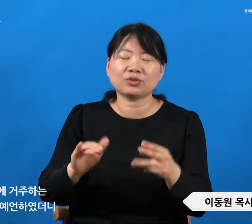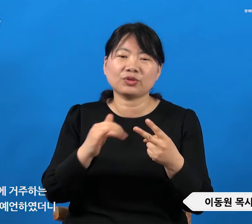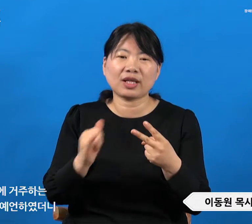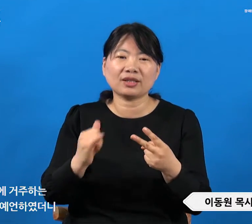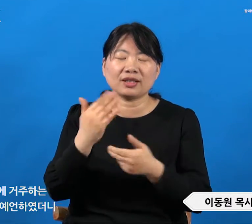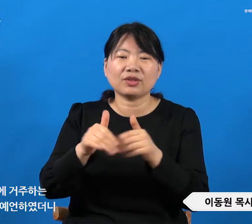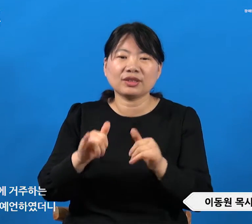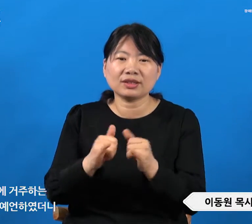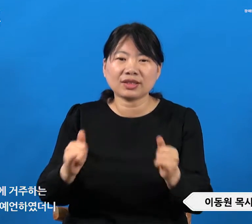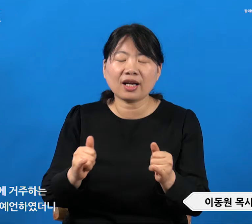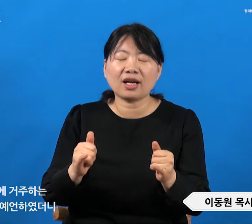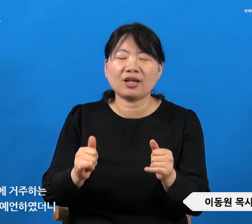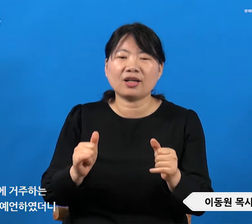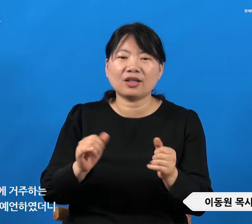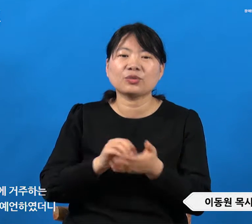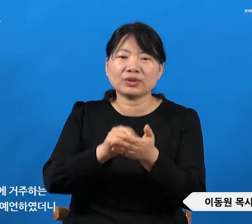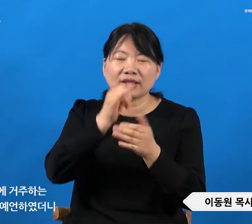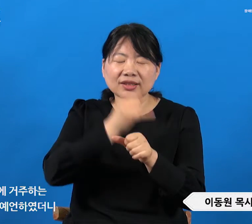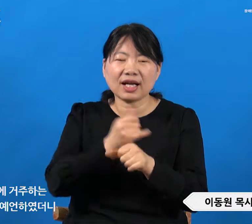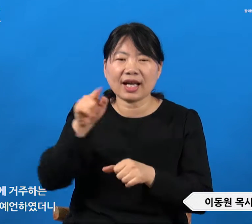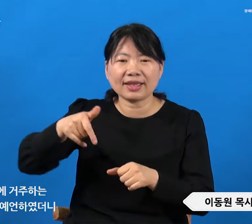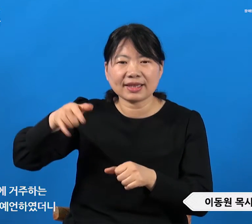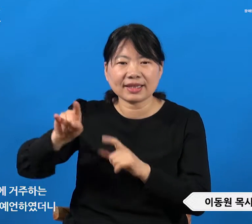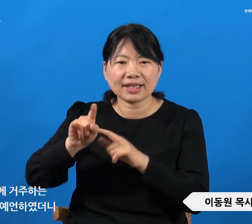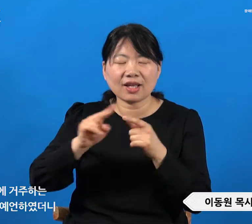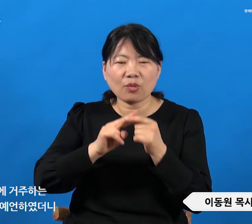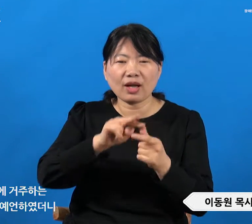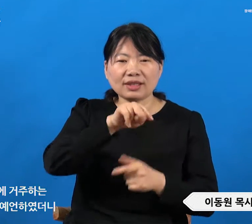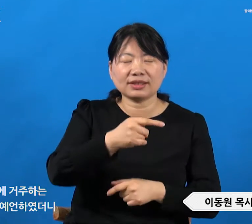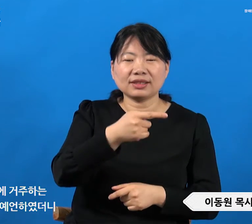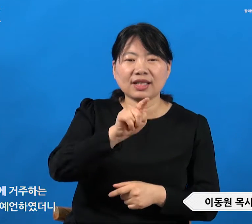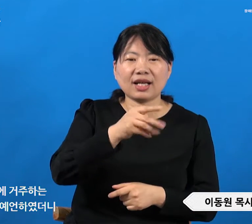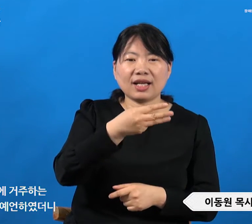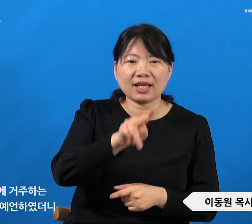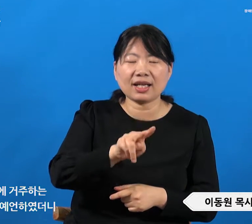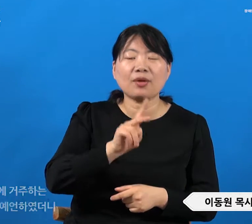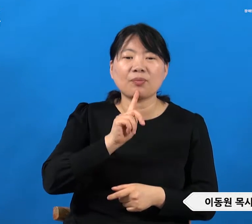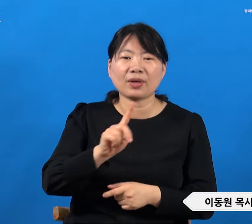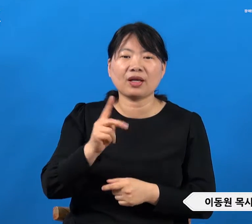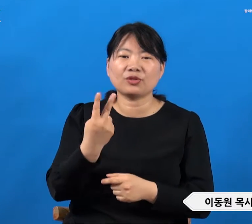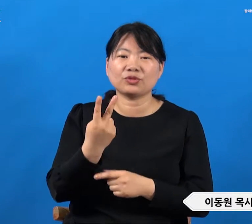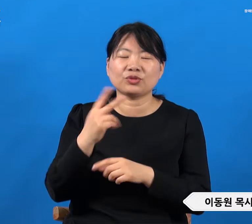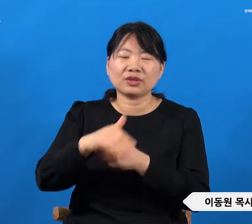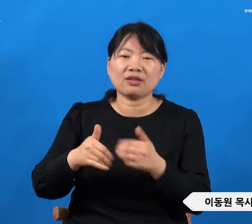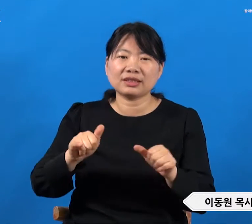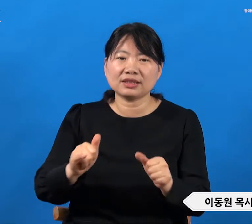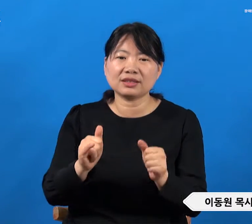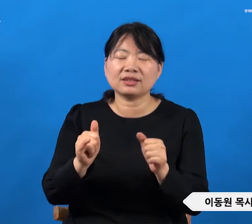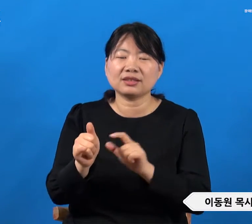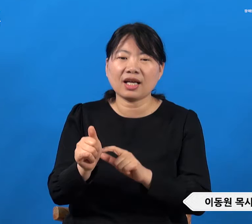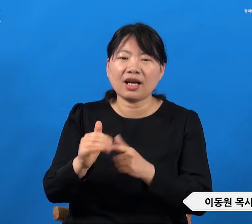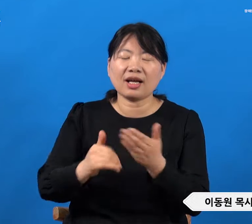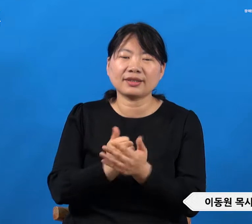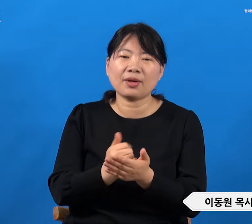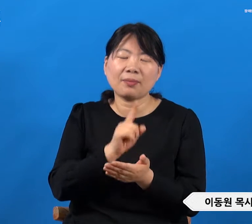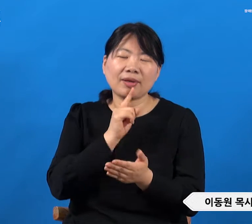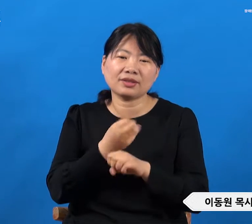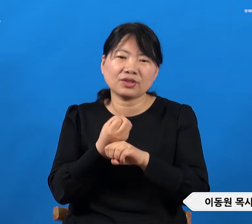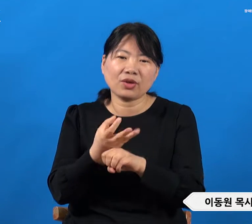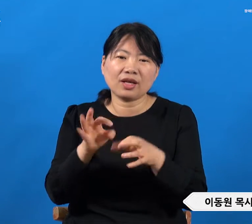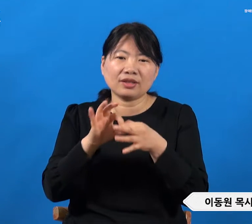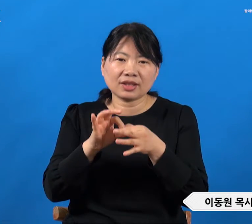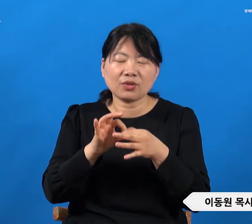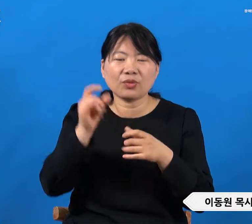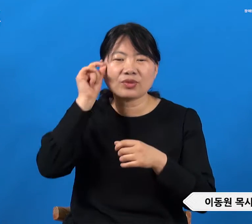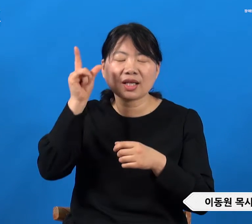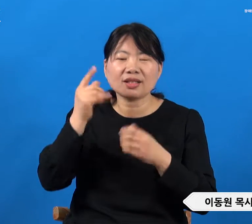두 명의 선지자가 등장해요. 학개, 스가랴. 자, 이 두 선지자가 하나님의 말씀을